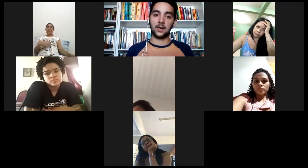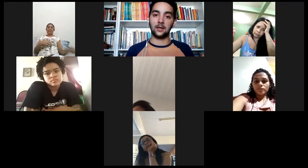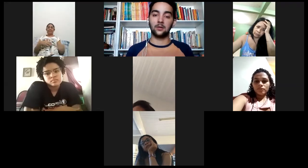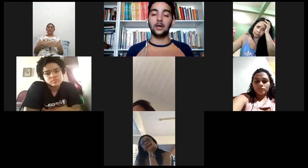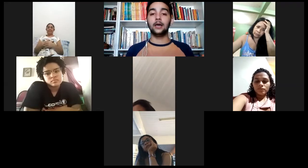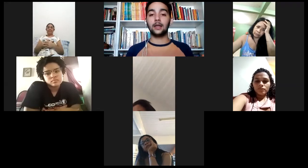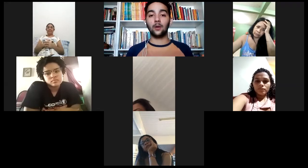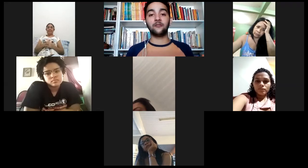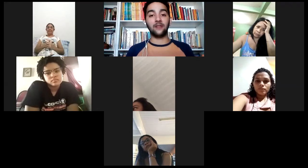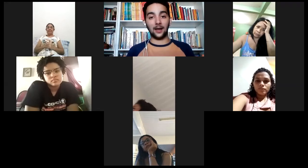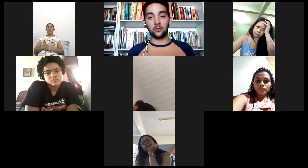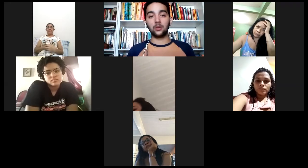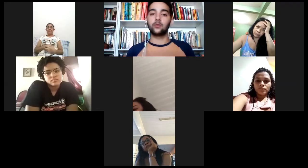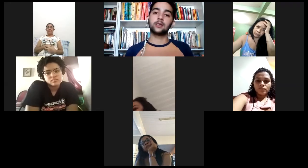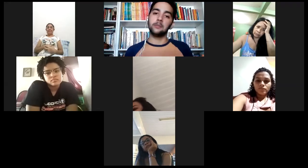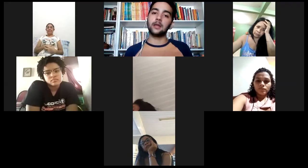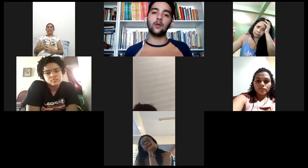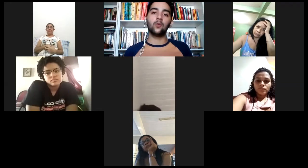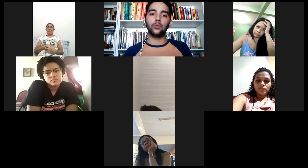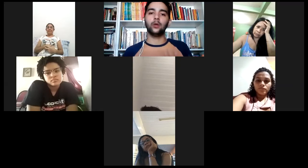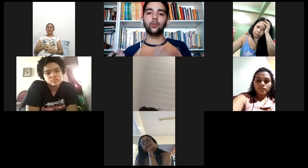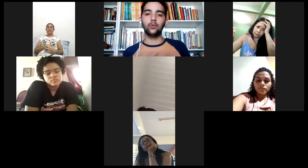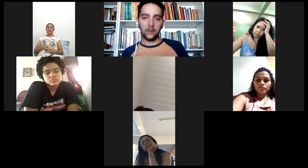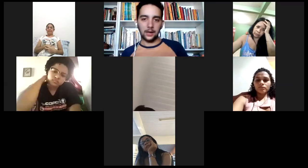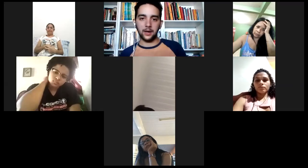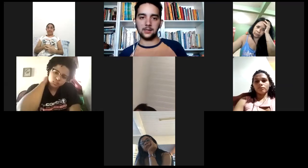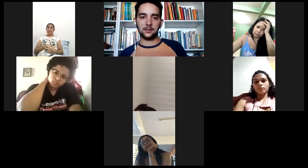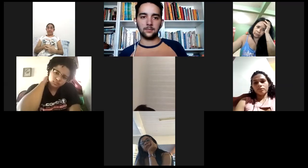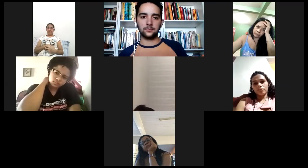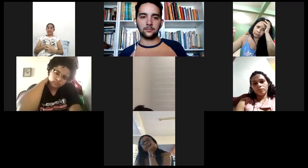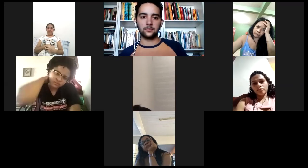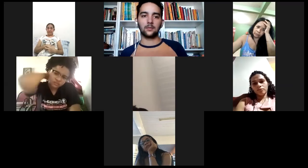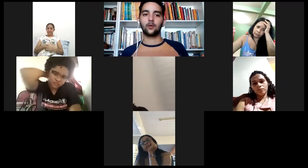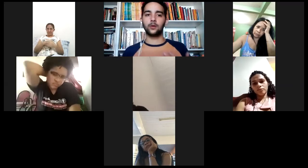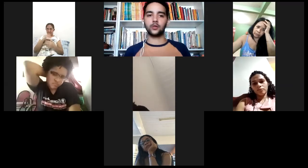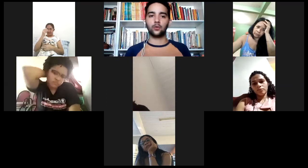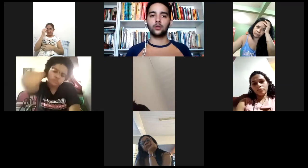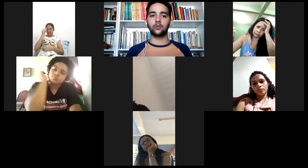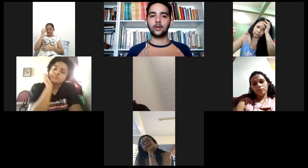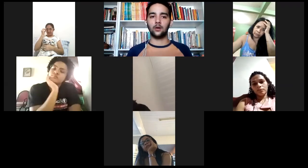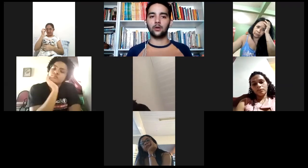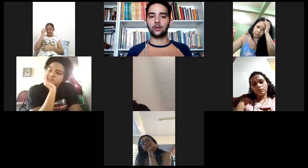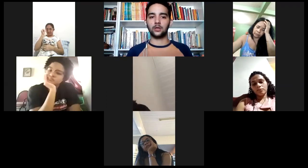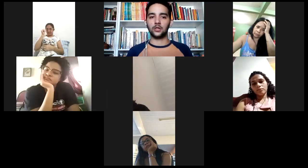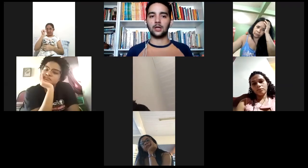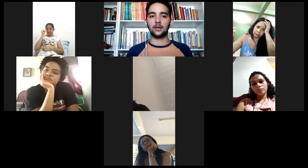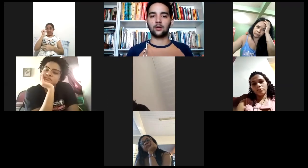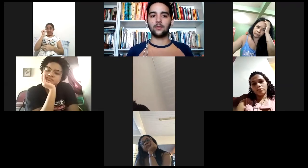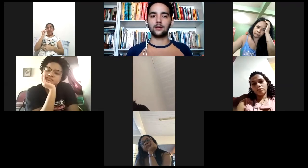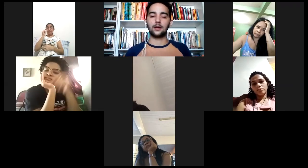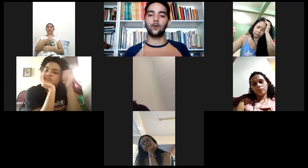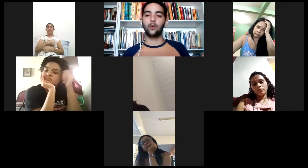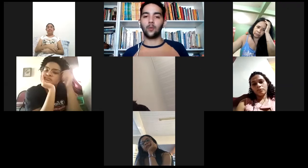certificado, então é válido que vocês também tenham um conteúdo a mais. como este conteúdo teórico que a gente está